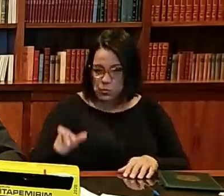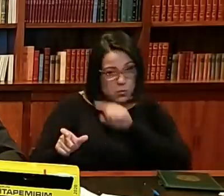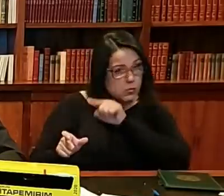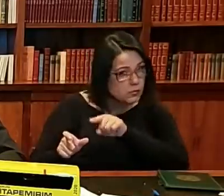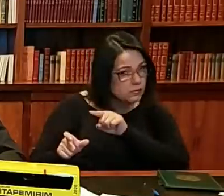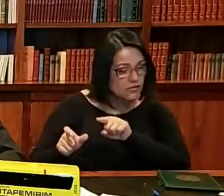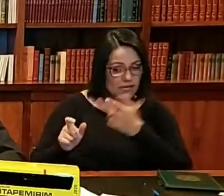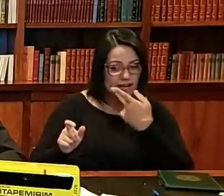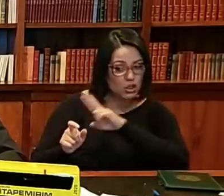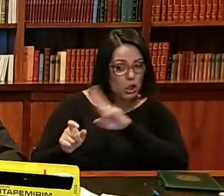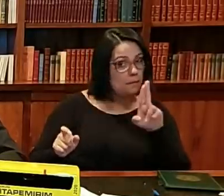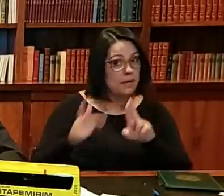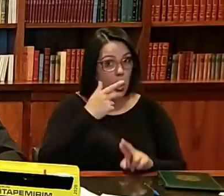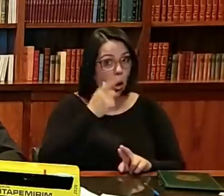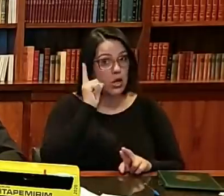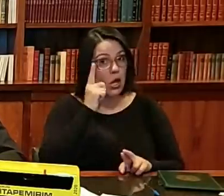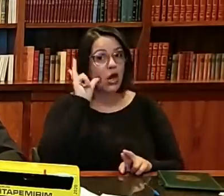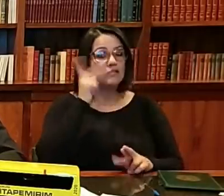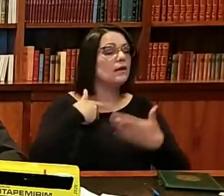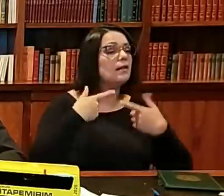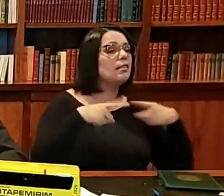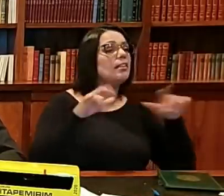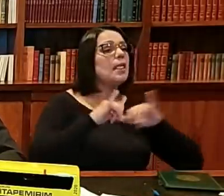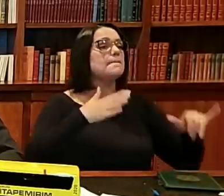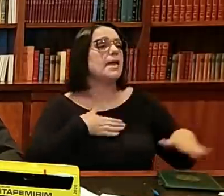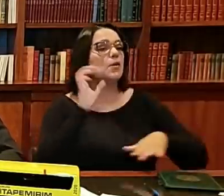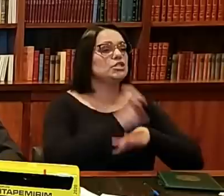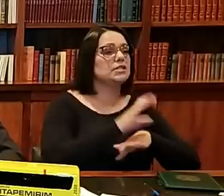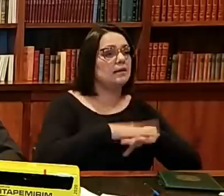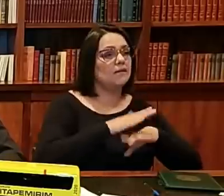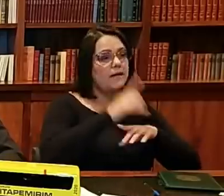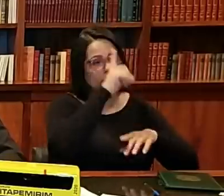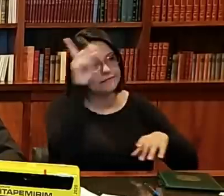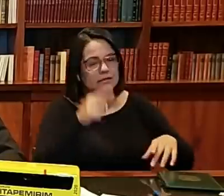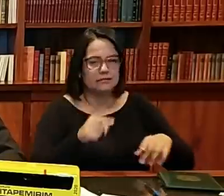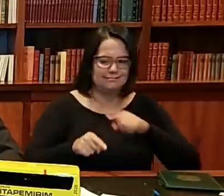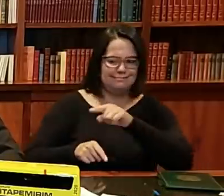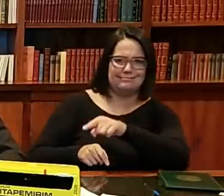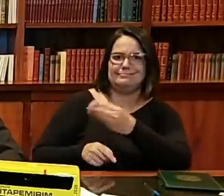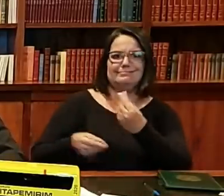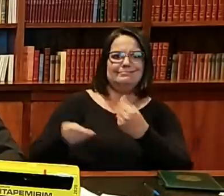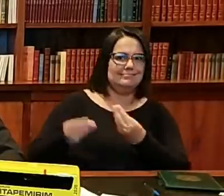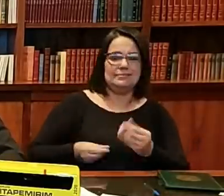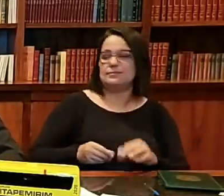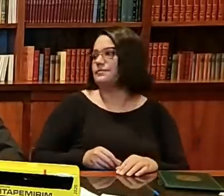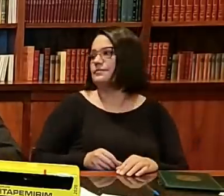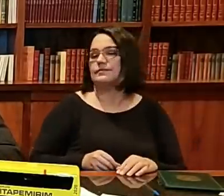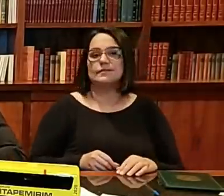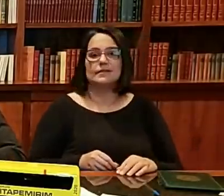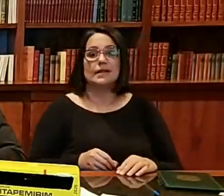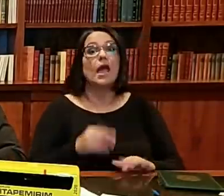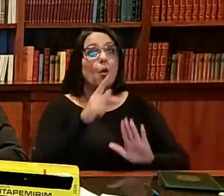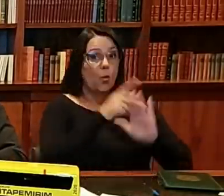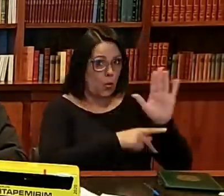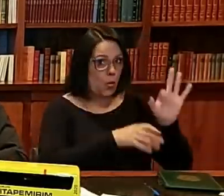que anteontem, né, lançou como sendo dele, do estado dele. Mas tudo bem. Mas fala uma coisa da Malha Paulista pra gente aí. O projeto é muito bom, né?